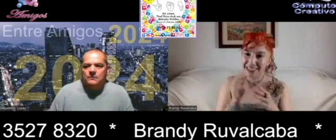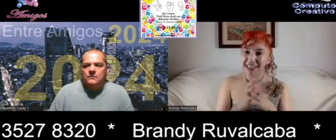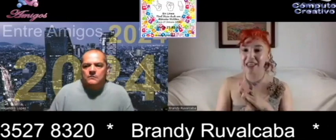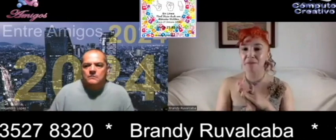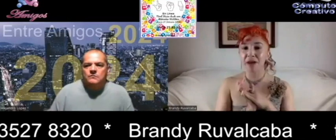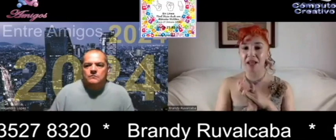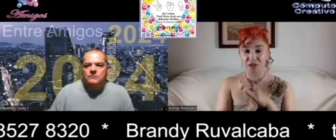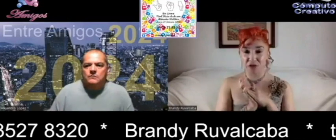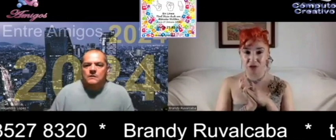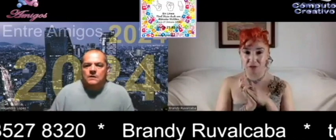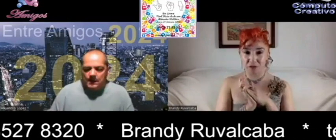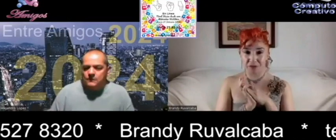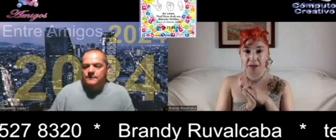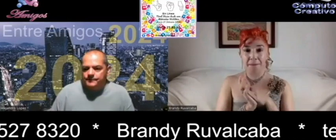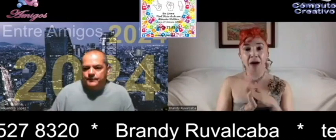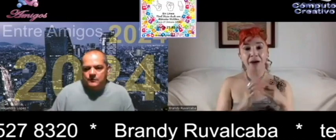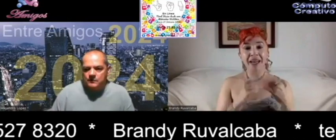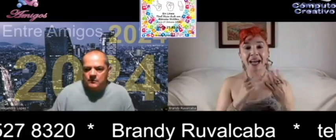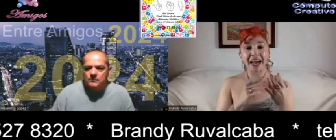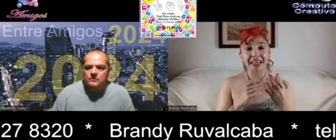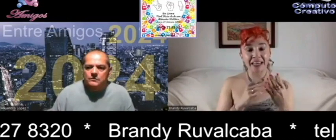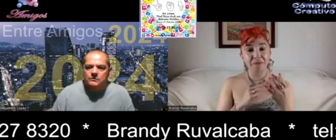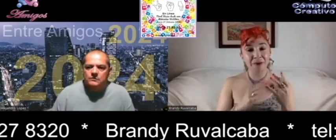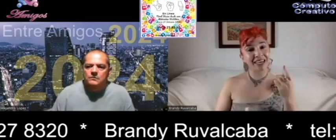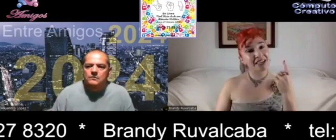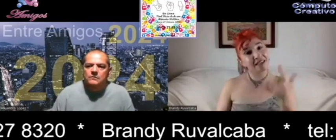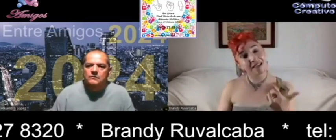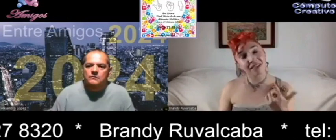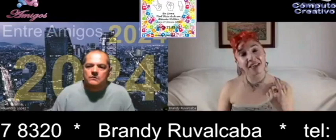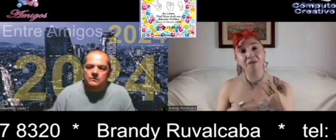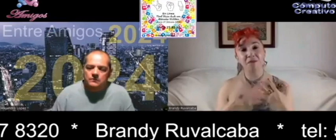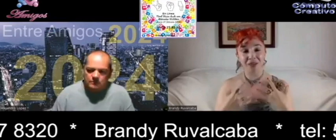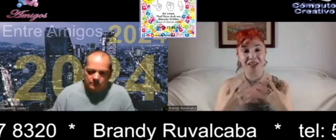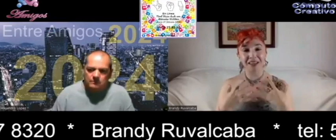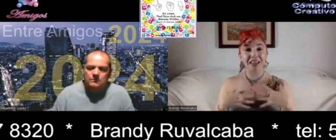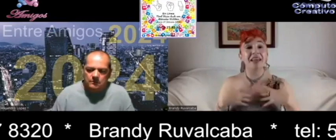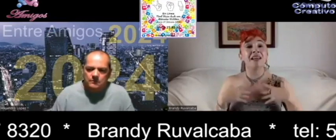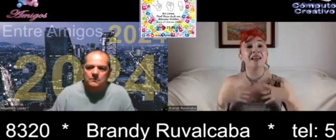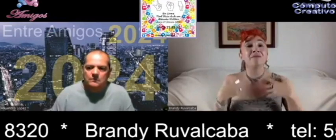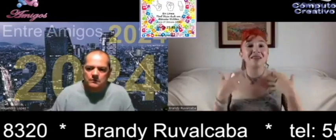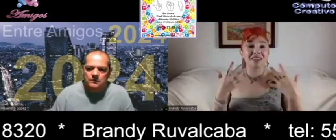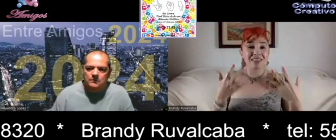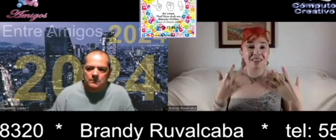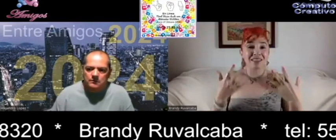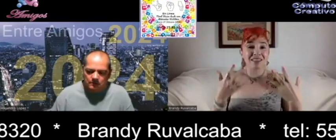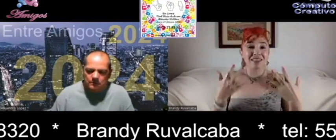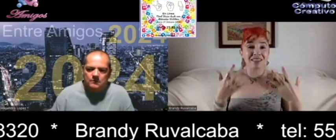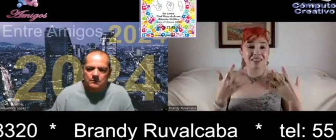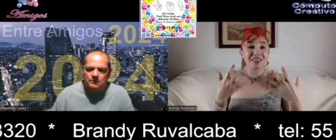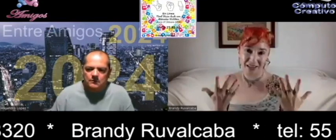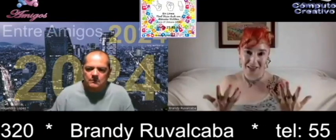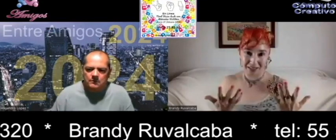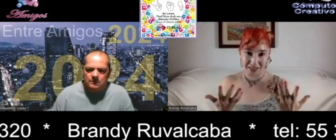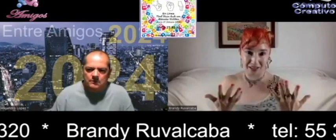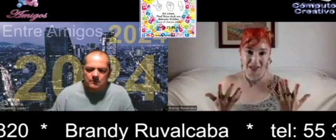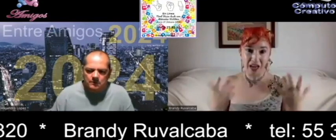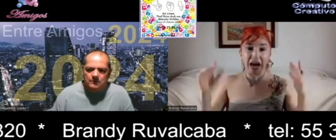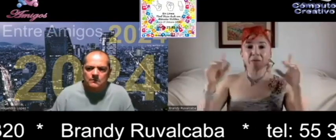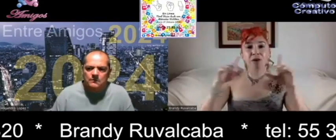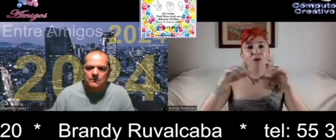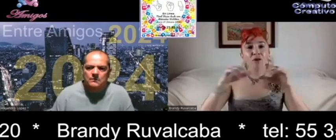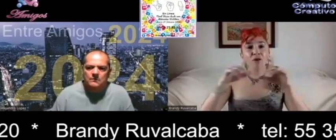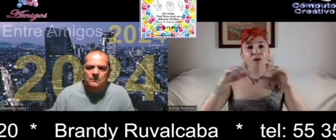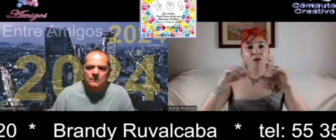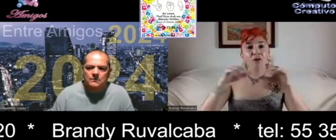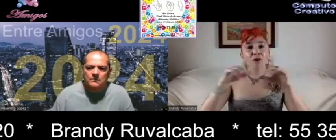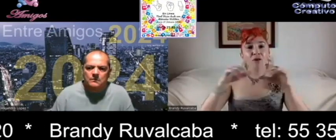quien sí le llame la atención. Claro, Va a haber a alguien para quien sí sea importante el mensaje que uno tiene que decir. A